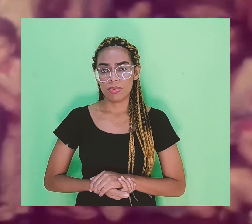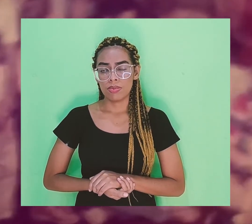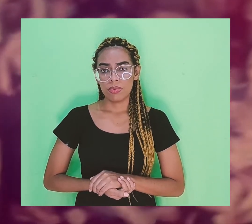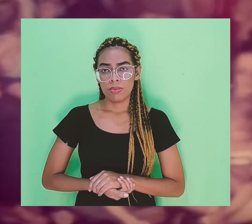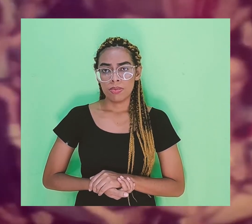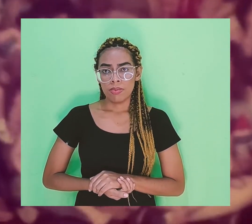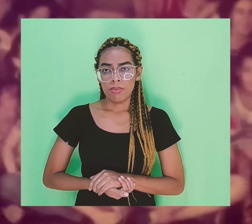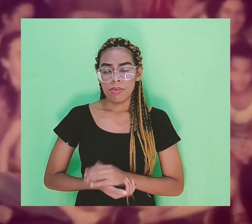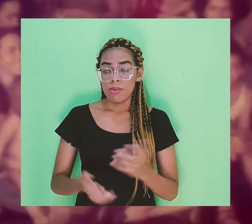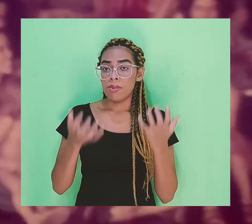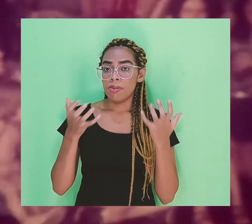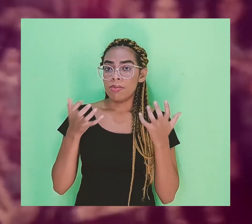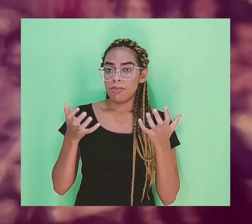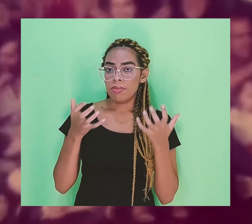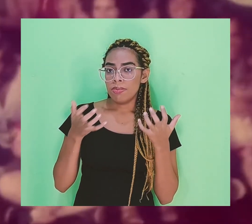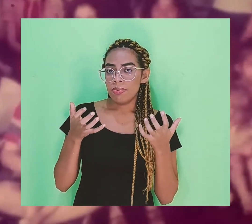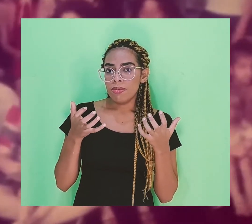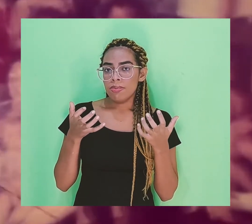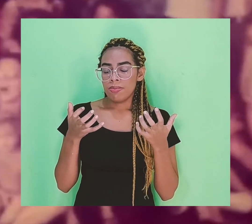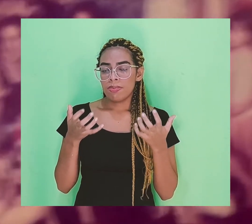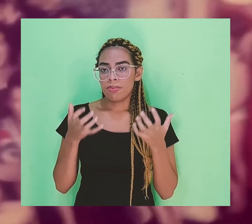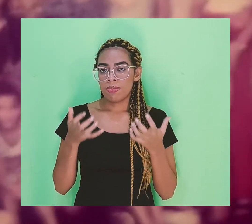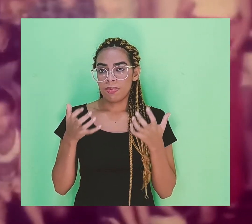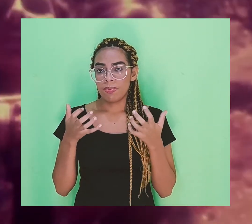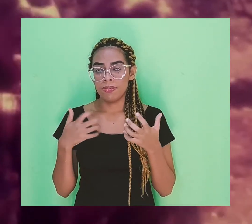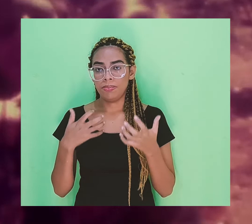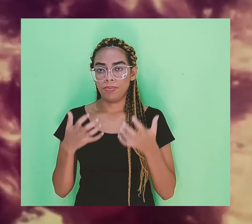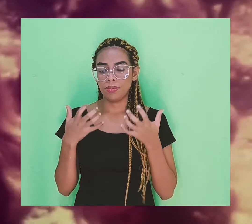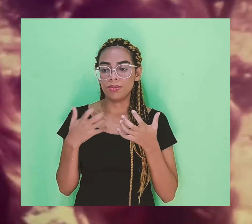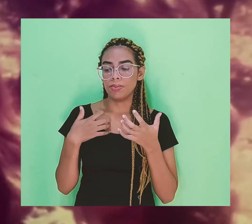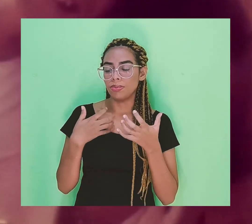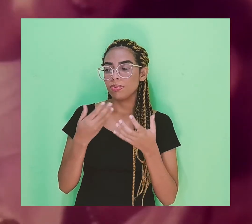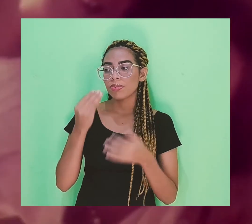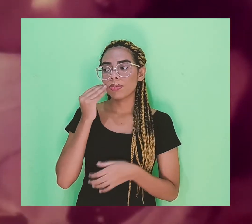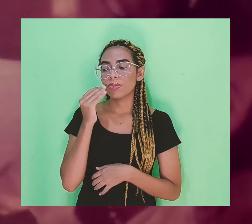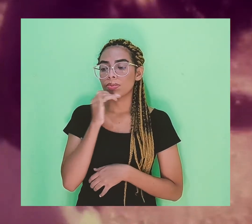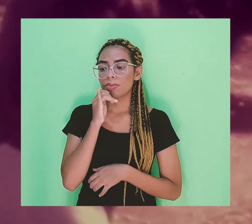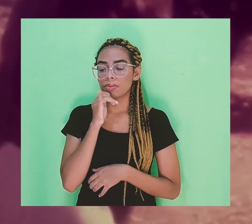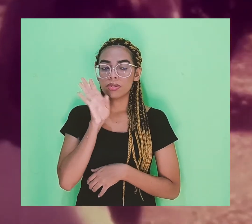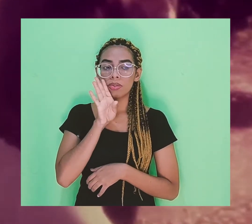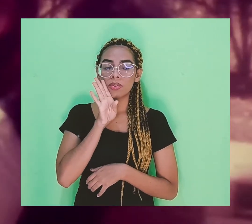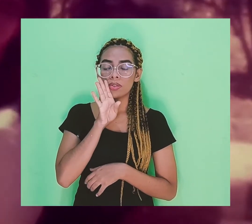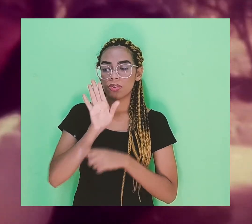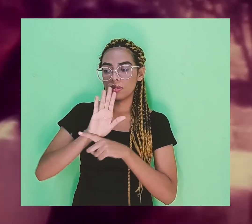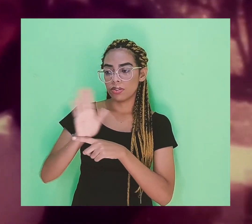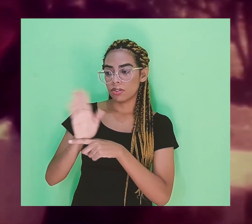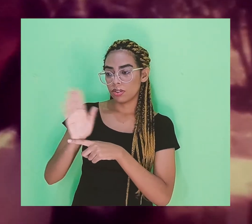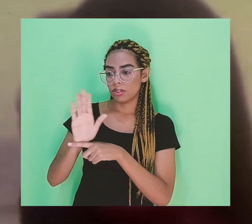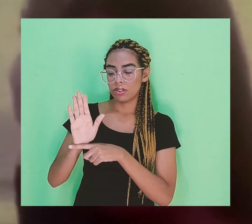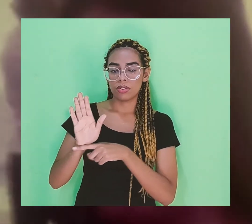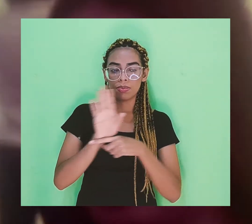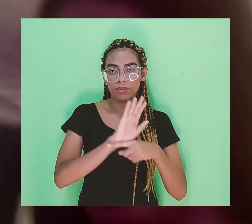É muito isso, assim, eu queria poder... É muito interessante esses dois filmes, sabe? Que um fala sobre o centro, né? E outro fala sobre